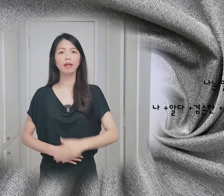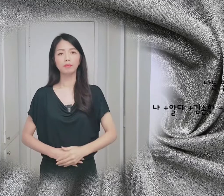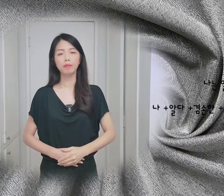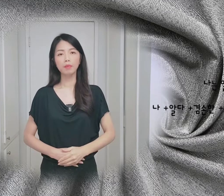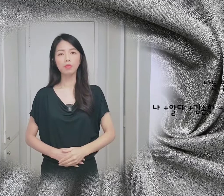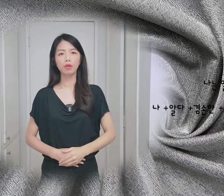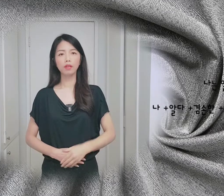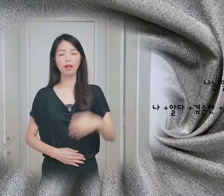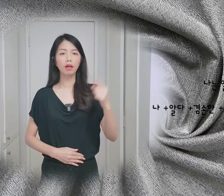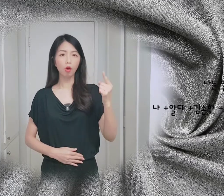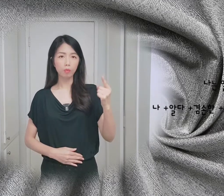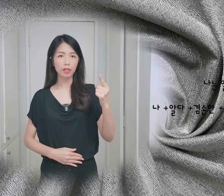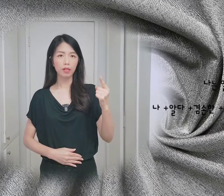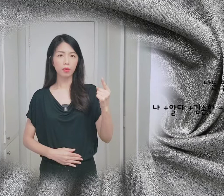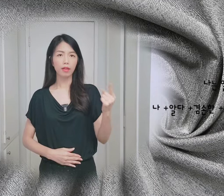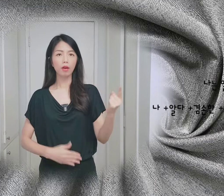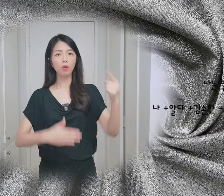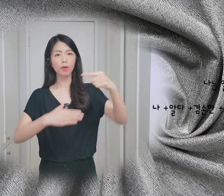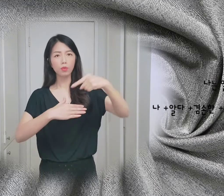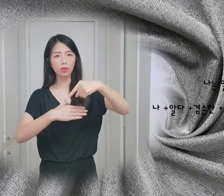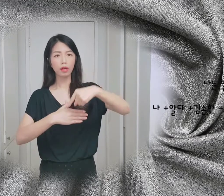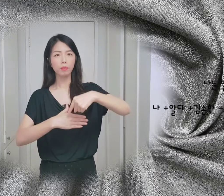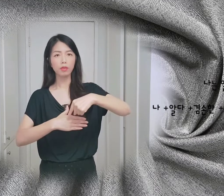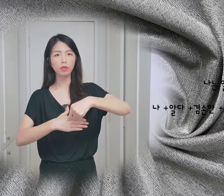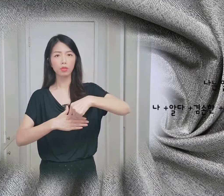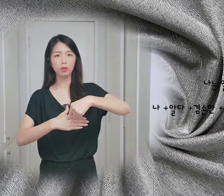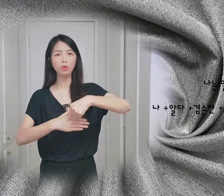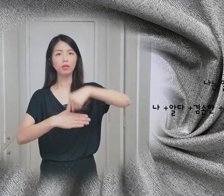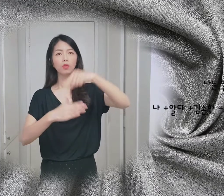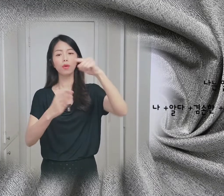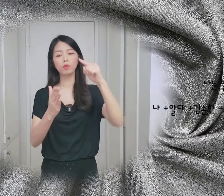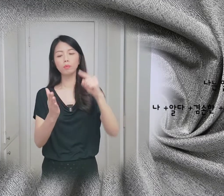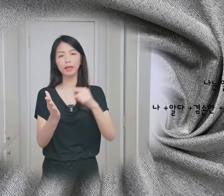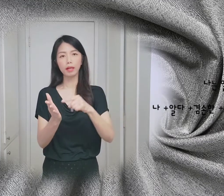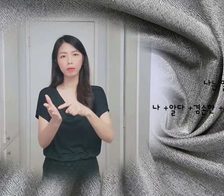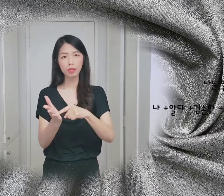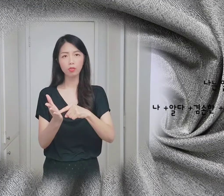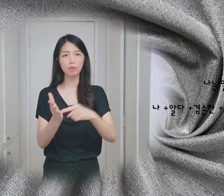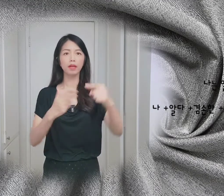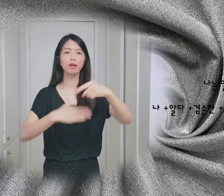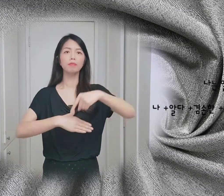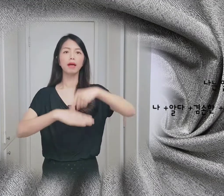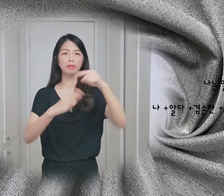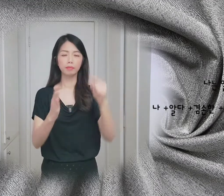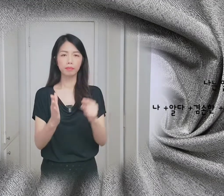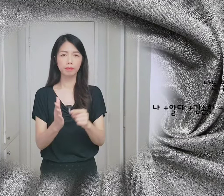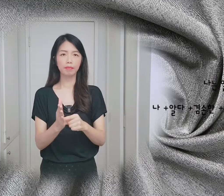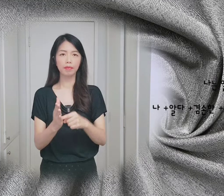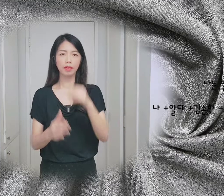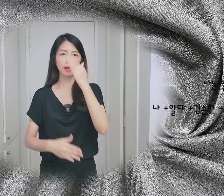그대 마음. 마음 수어는 검지를 이용해서 왼손 등 한번 찍어주시고 그리고 왼손 바닥 한번 찍어주시면 돼요. 마음.